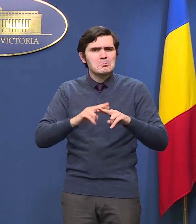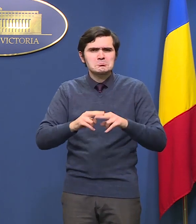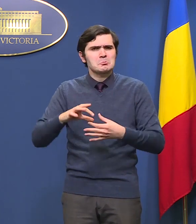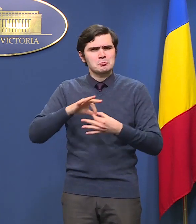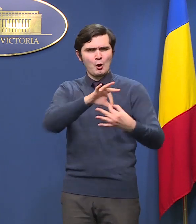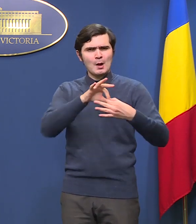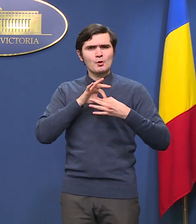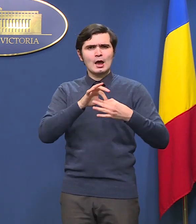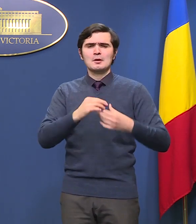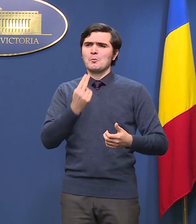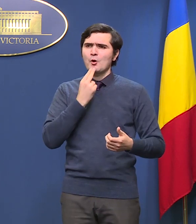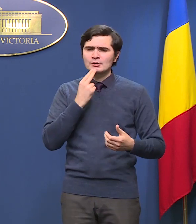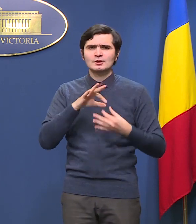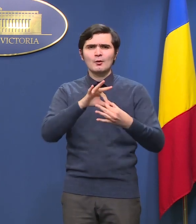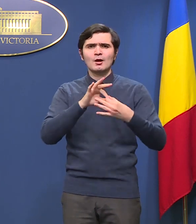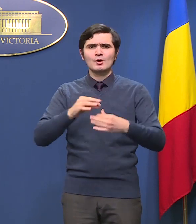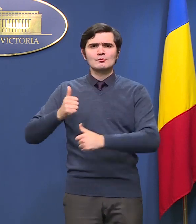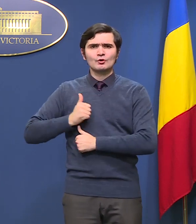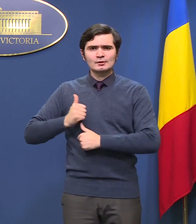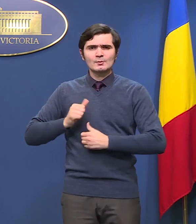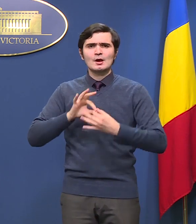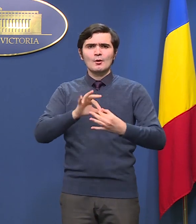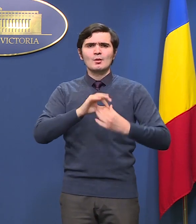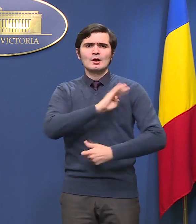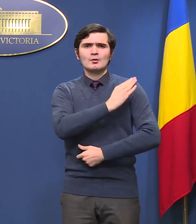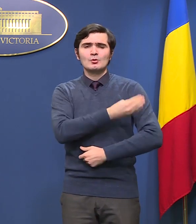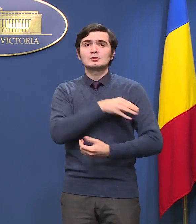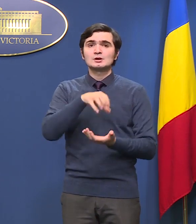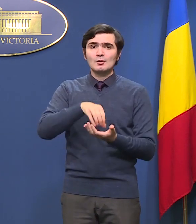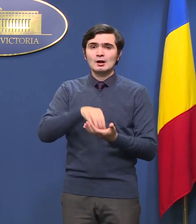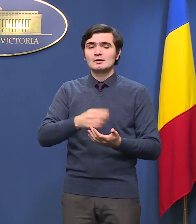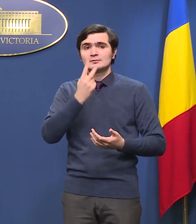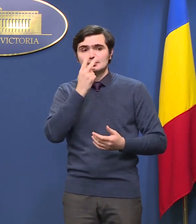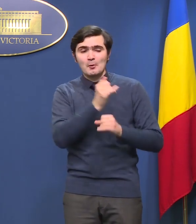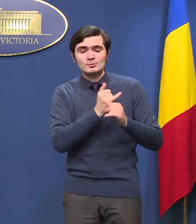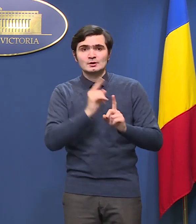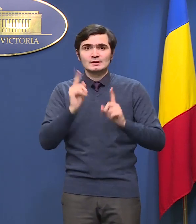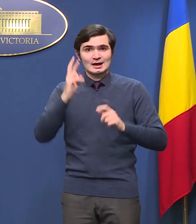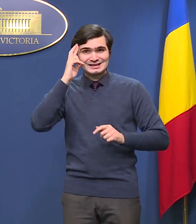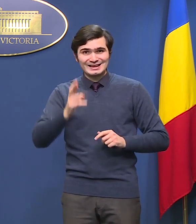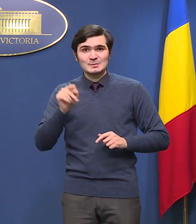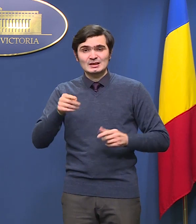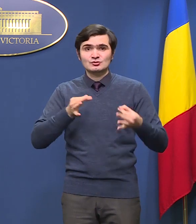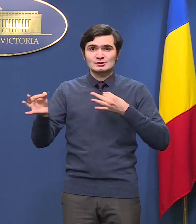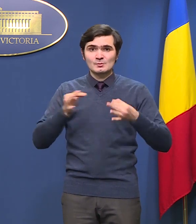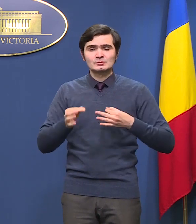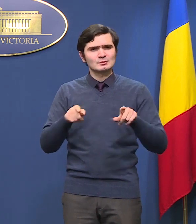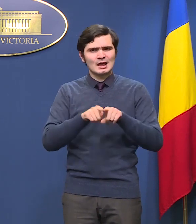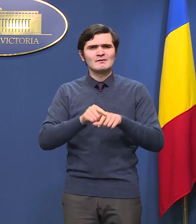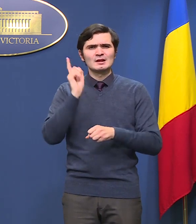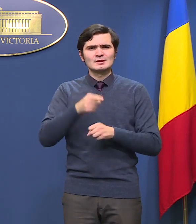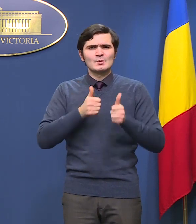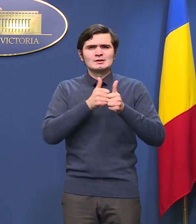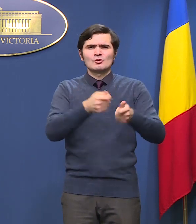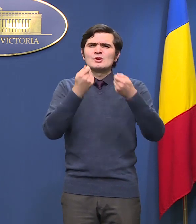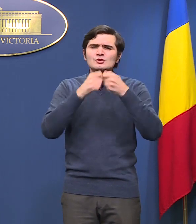cu autoritățile locale, măsura în care se respectă. De asemenea, trebuie să urmeze toate